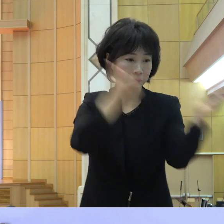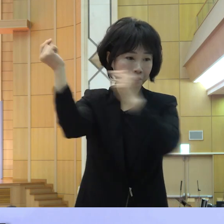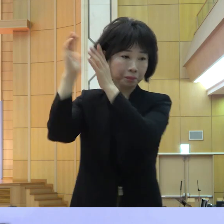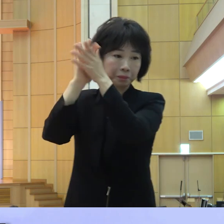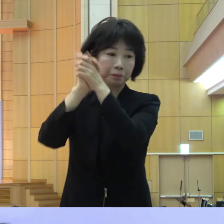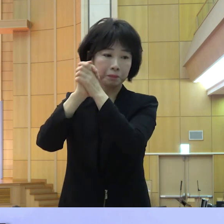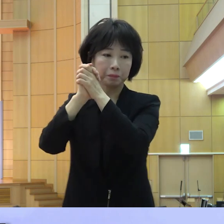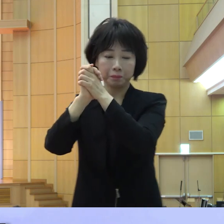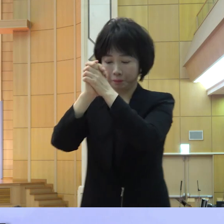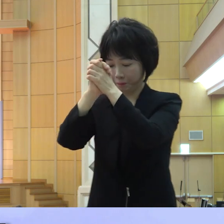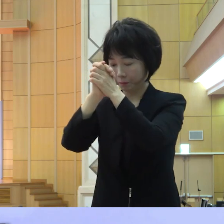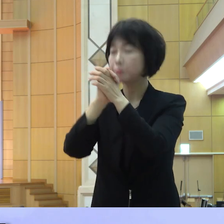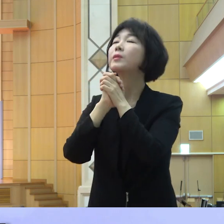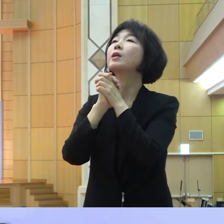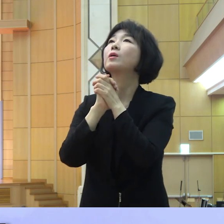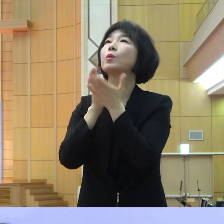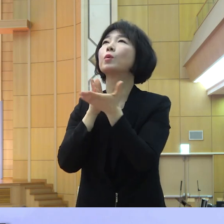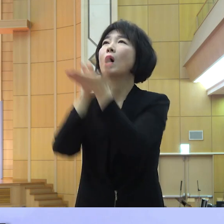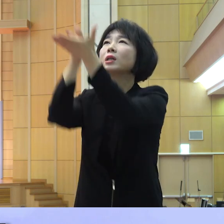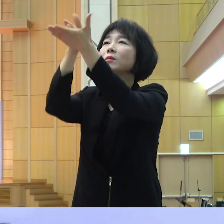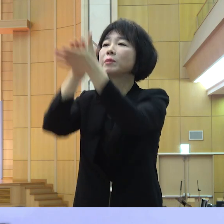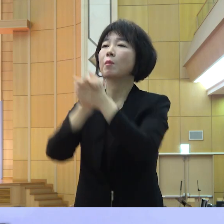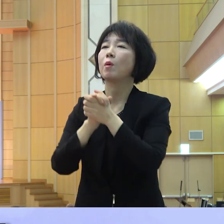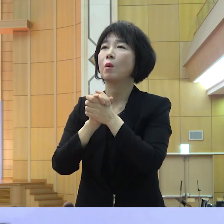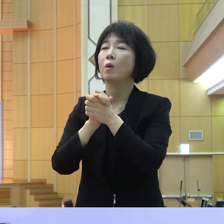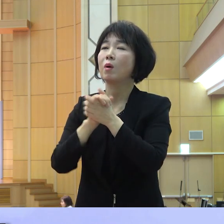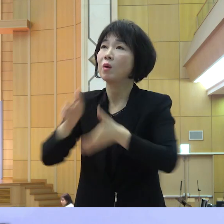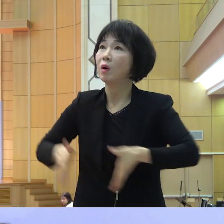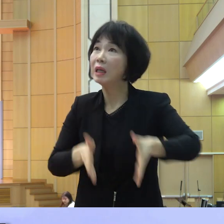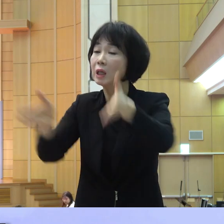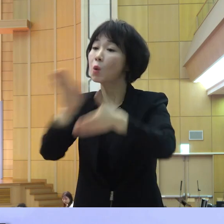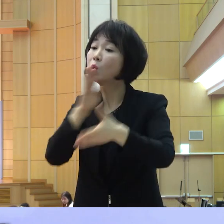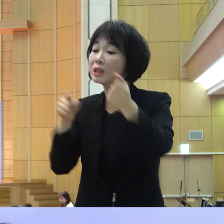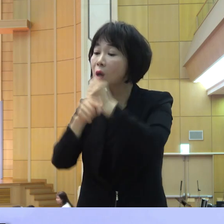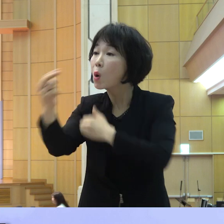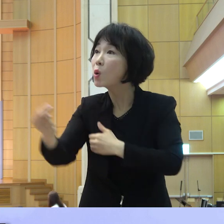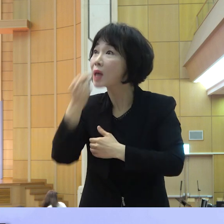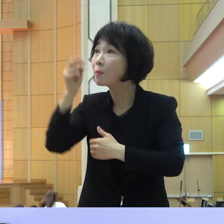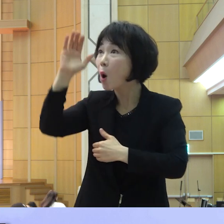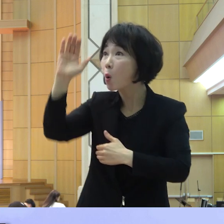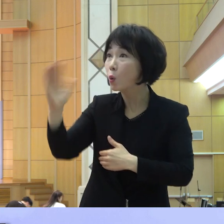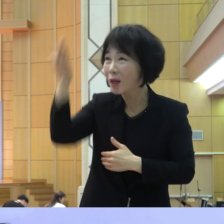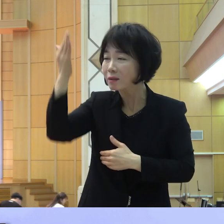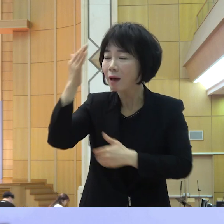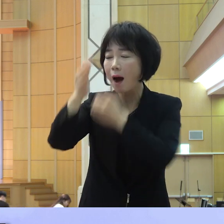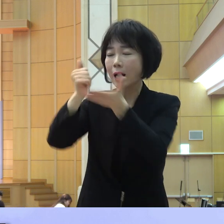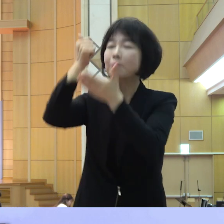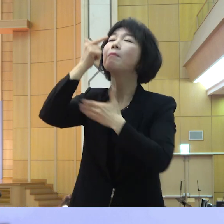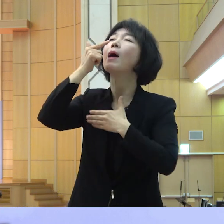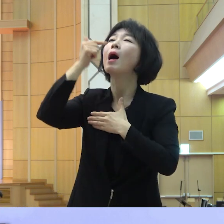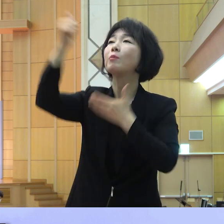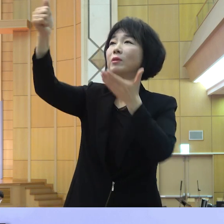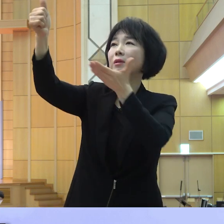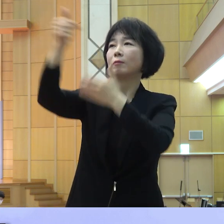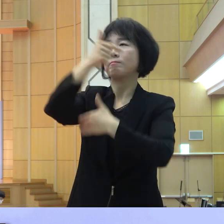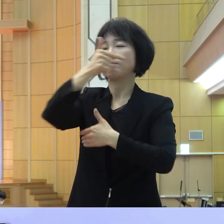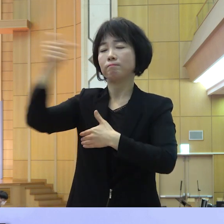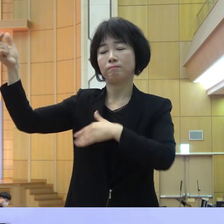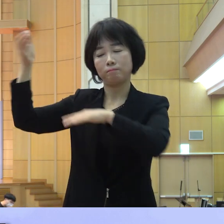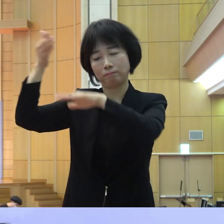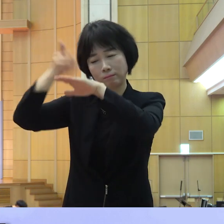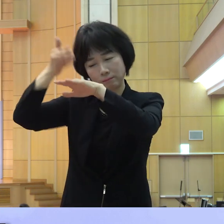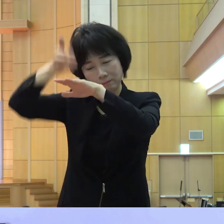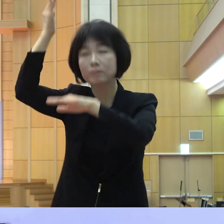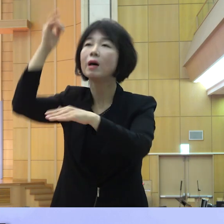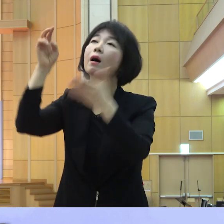같이 하나님께 기도드리겠습니다. 길이요 진리요 생명이신 하나님 아버지께 감사와